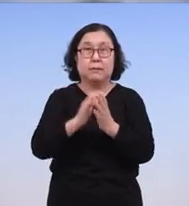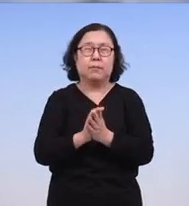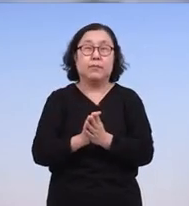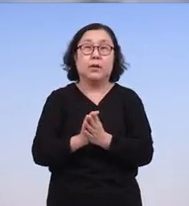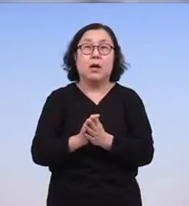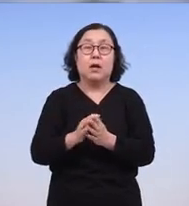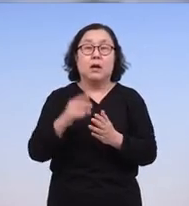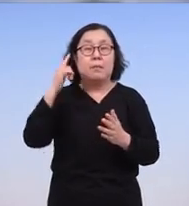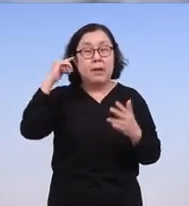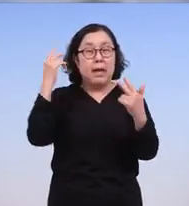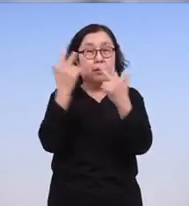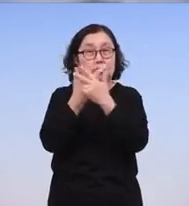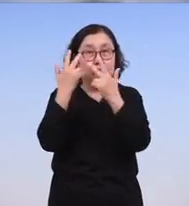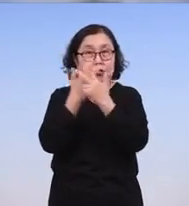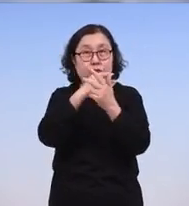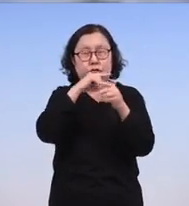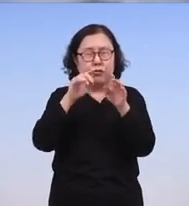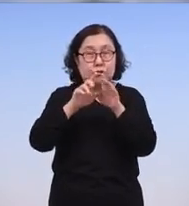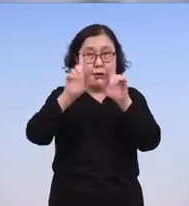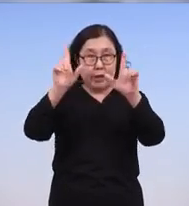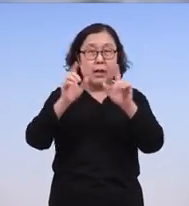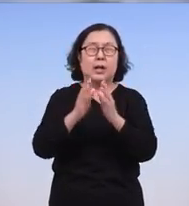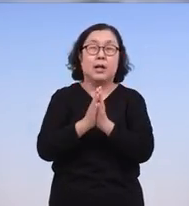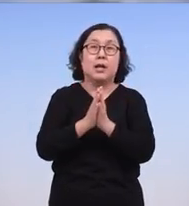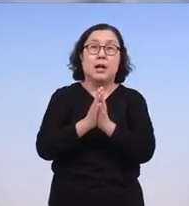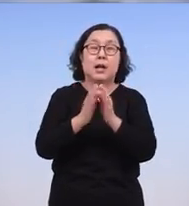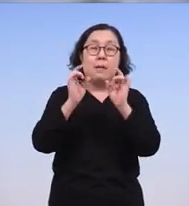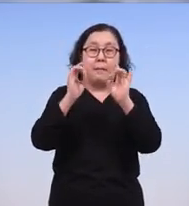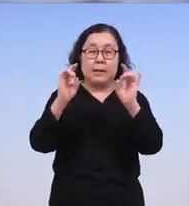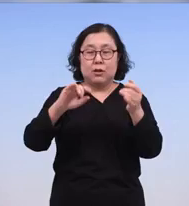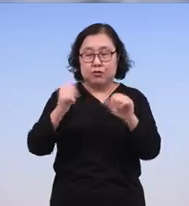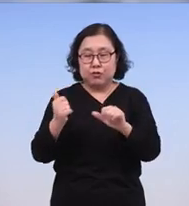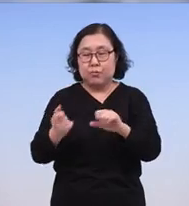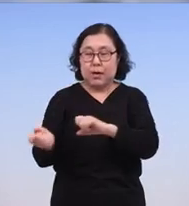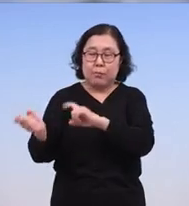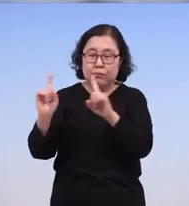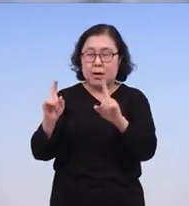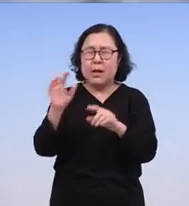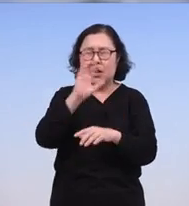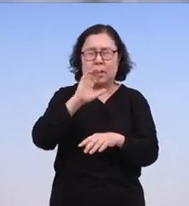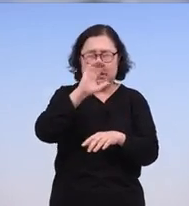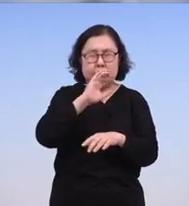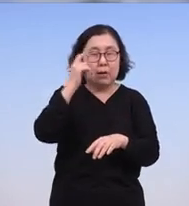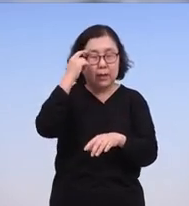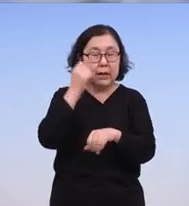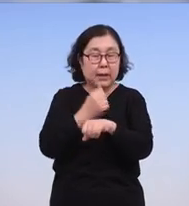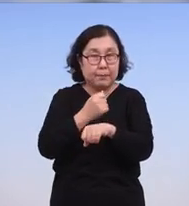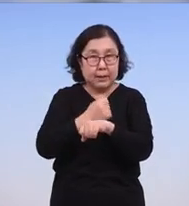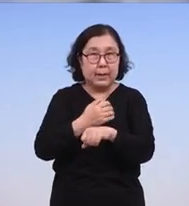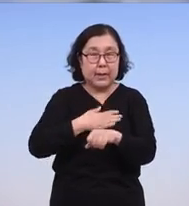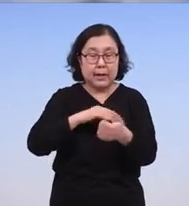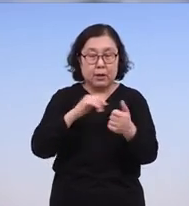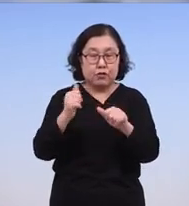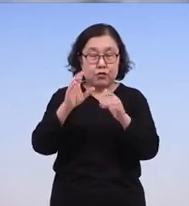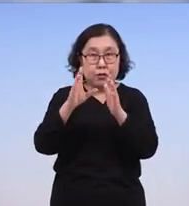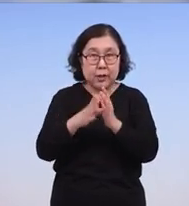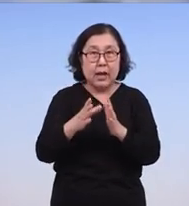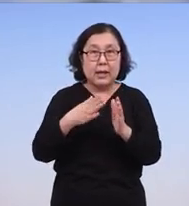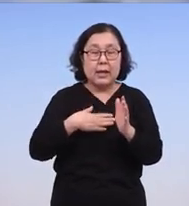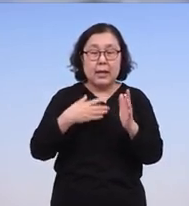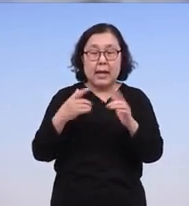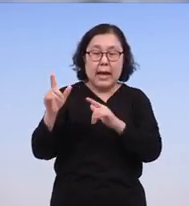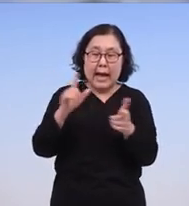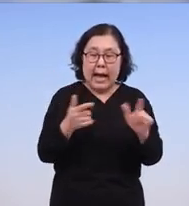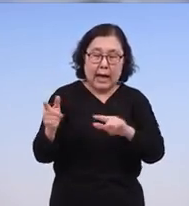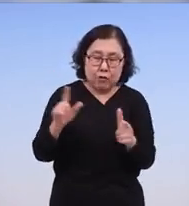전 매주일마다 이걸 난 죽음과 부활 연습이라 생각하거든요. 오늘 여러분 호흡이 닿을 때